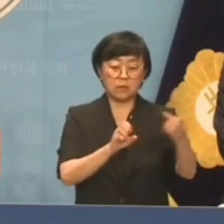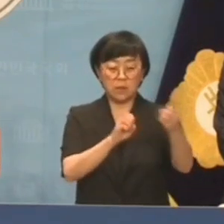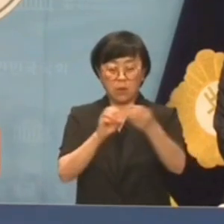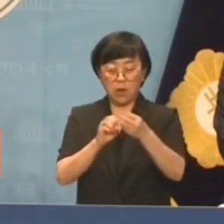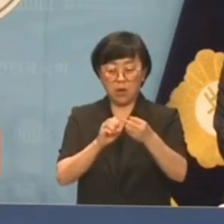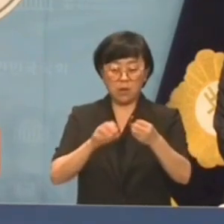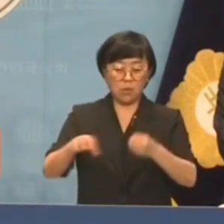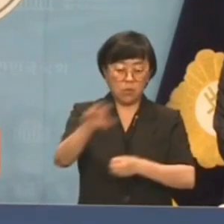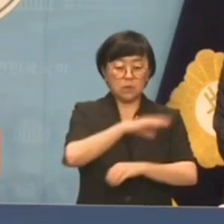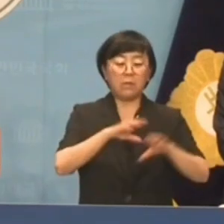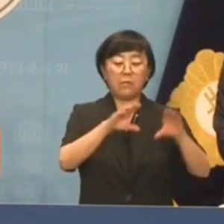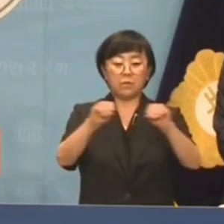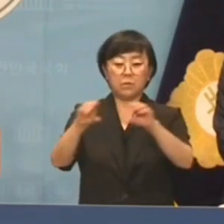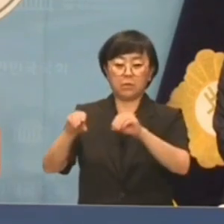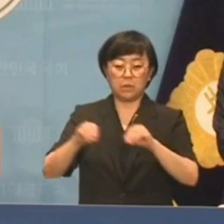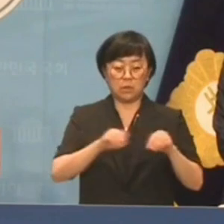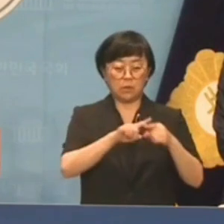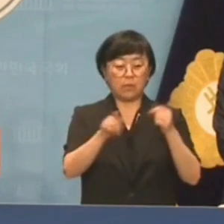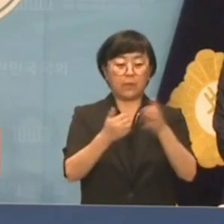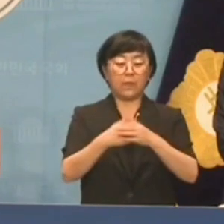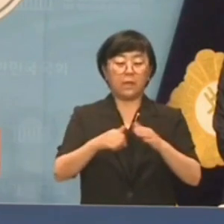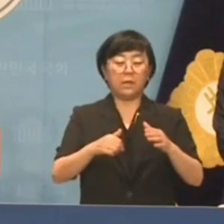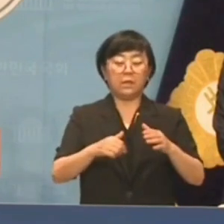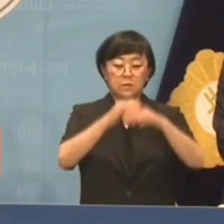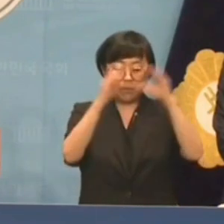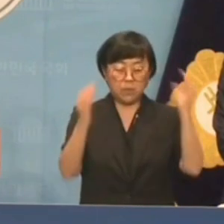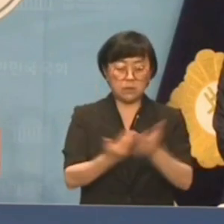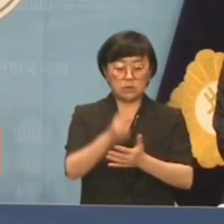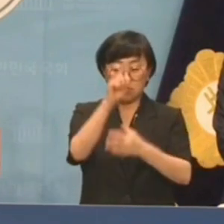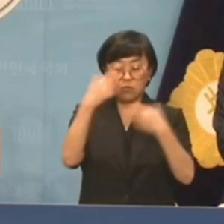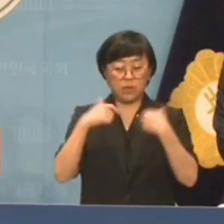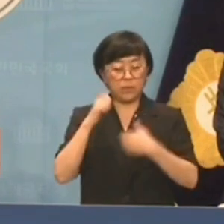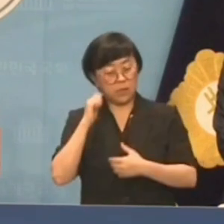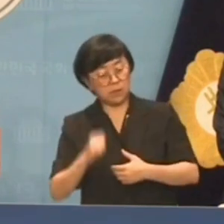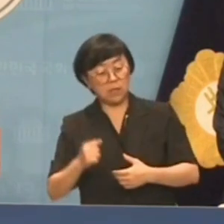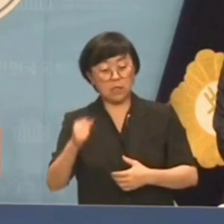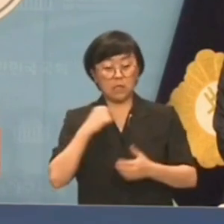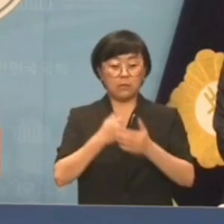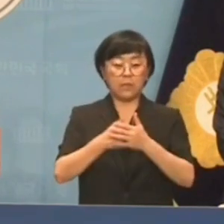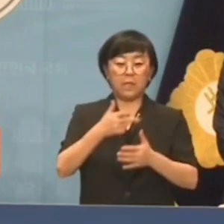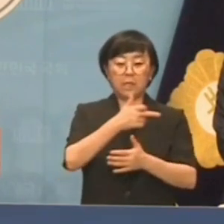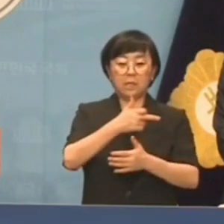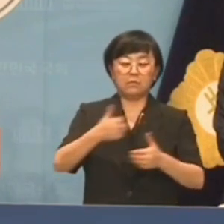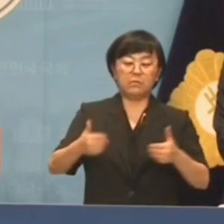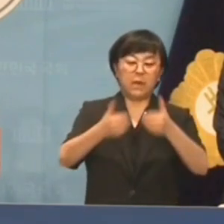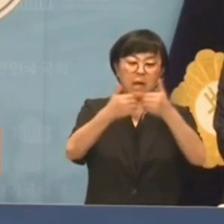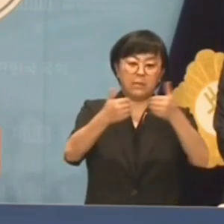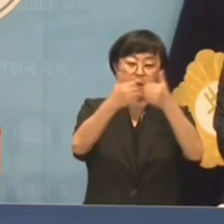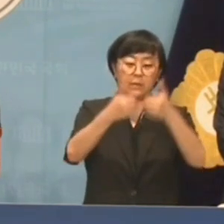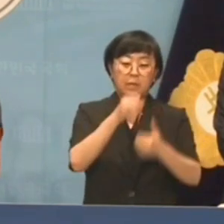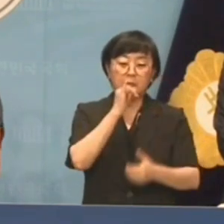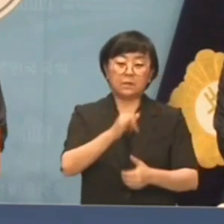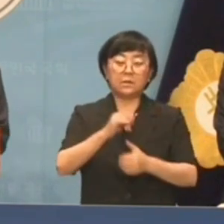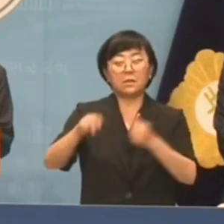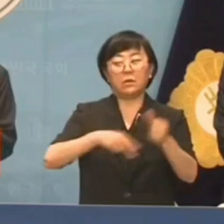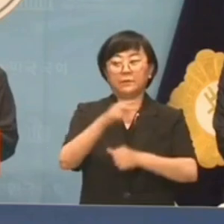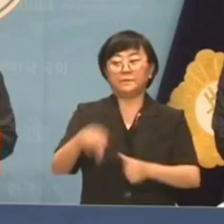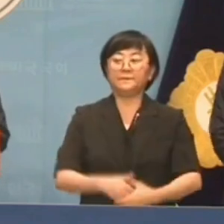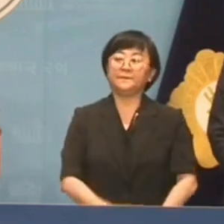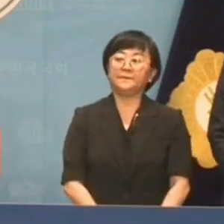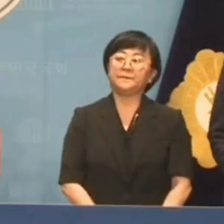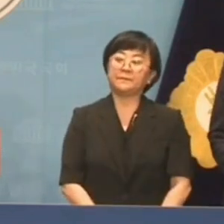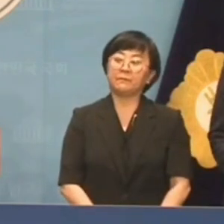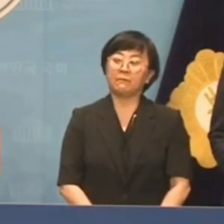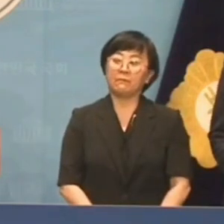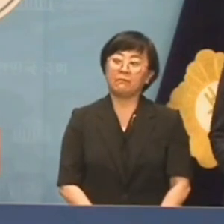대화가 곳곳에서 멈추고 사회 전반적으로 정부의 편향적 지원에 힘입은 대결 국면이 자리 잡아가고 있는 상황입니다.